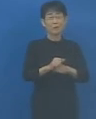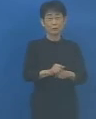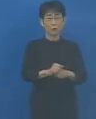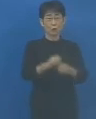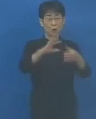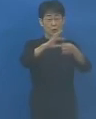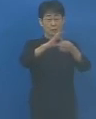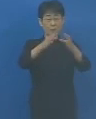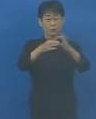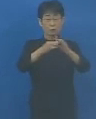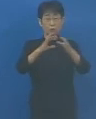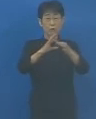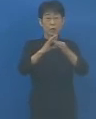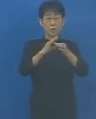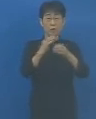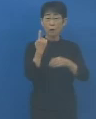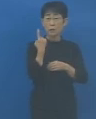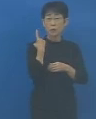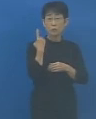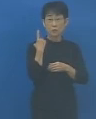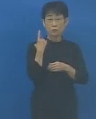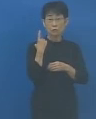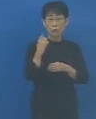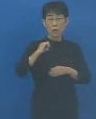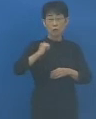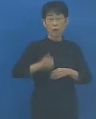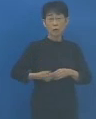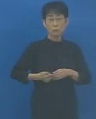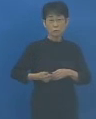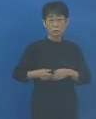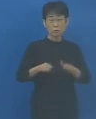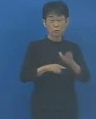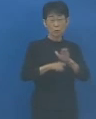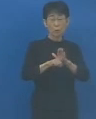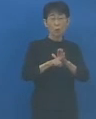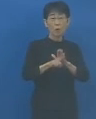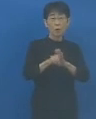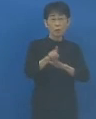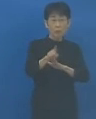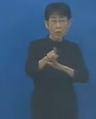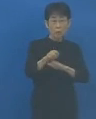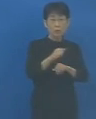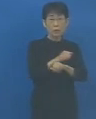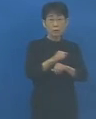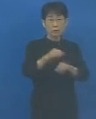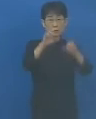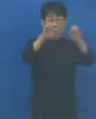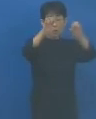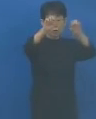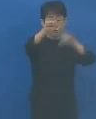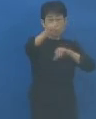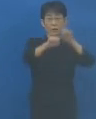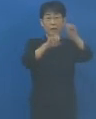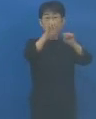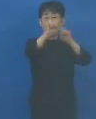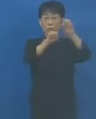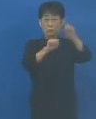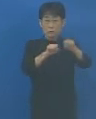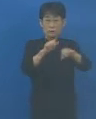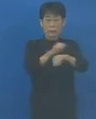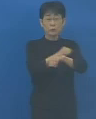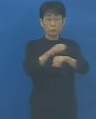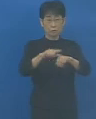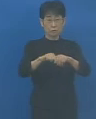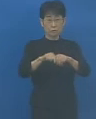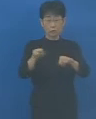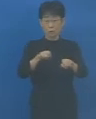ては昨日フランスの代表選手クライミングの選手たちをシルバンコーチ